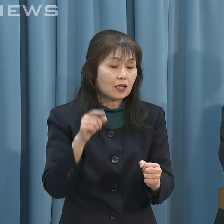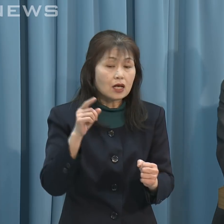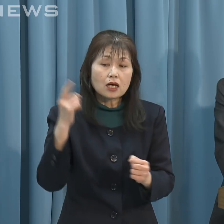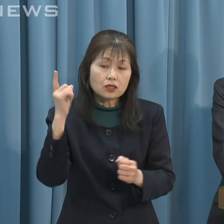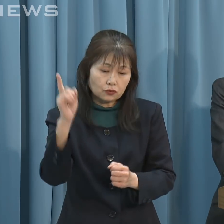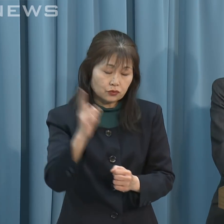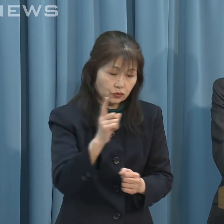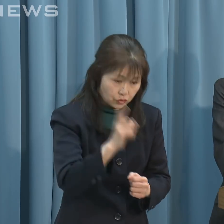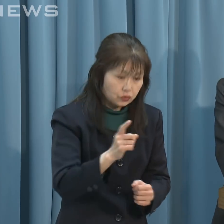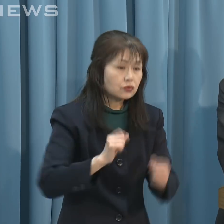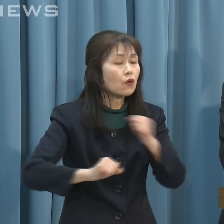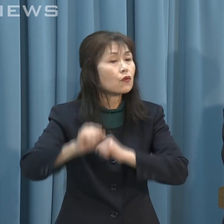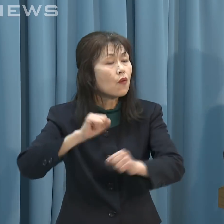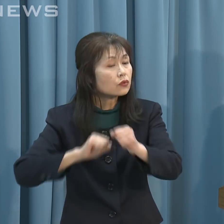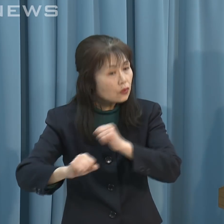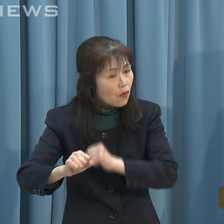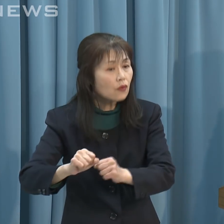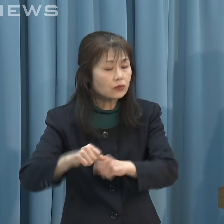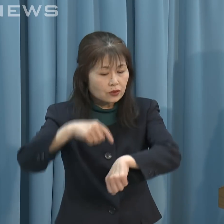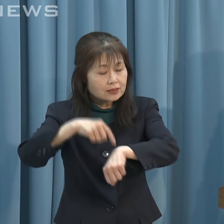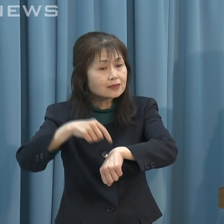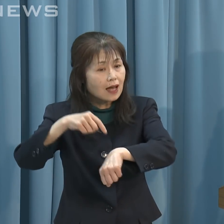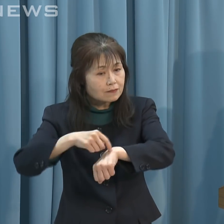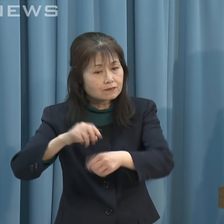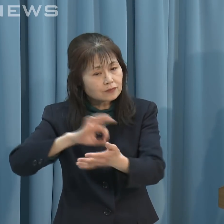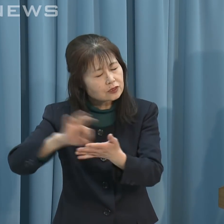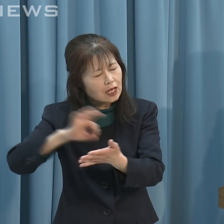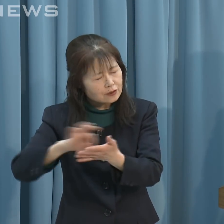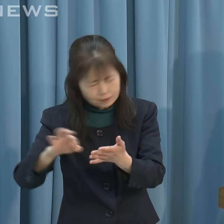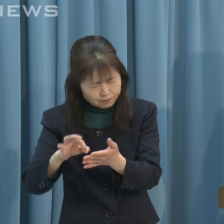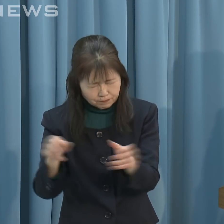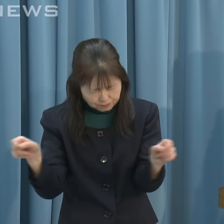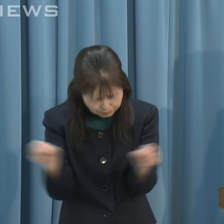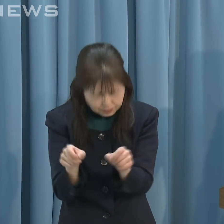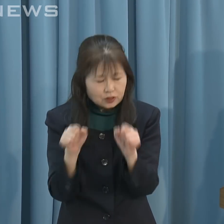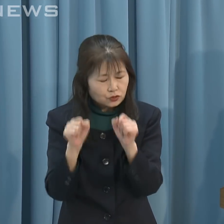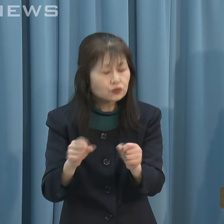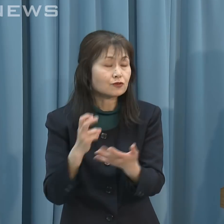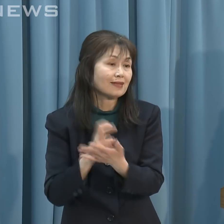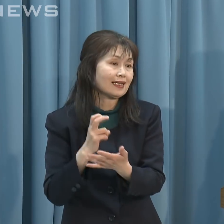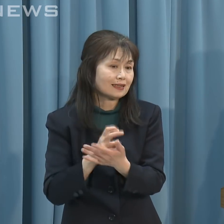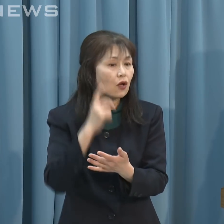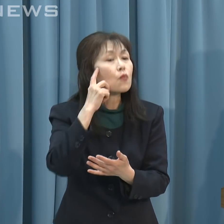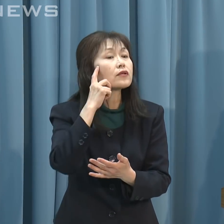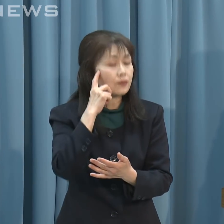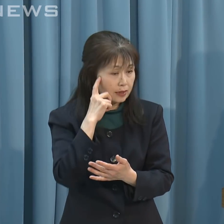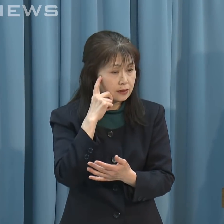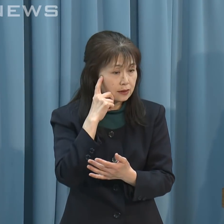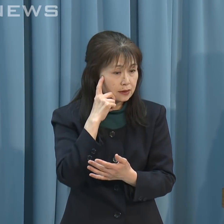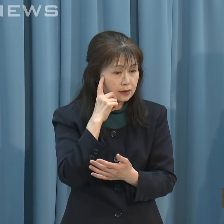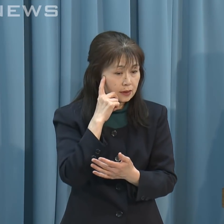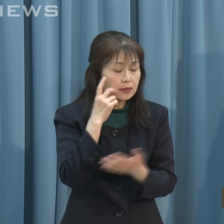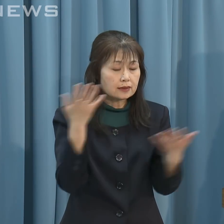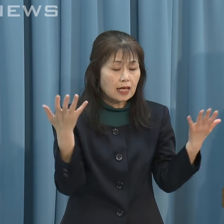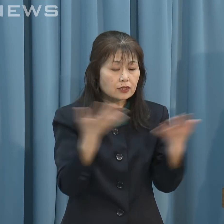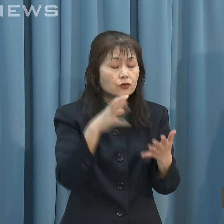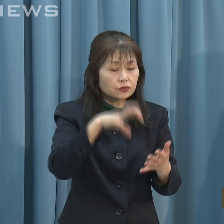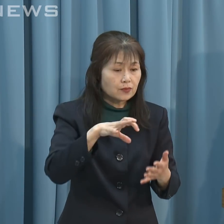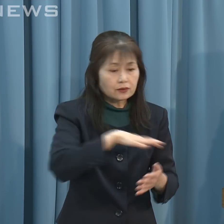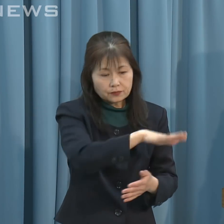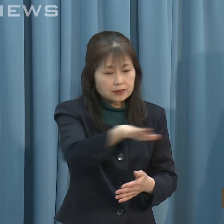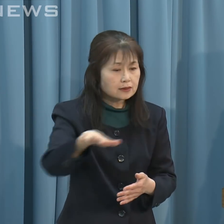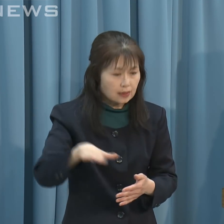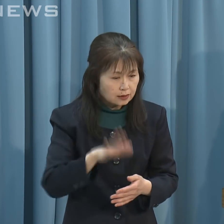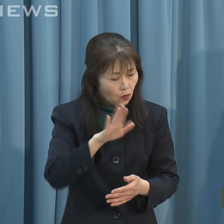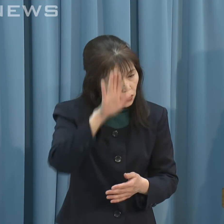をもう少し時間を縮めるべきだと私自身も思ってて、職場の人間にはですね、これからし